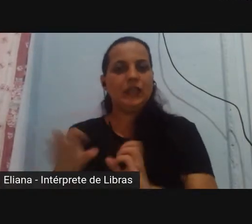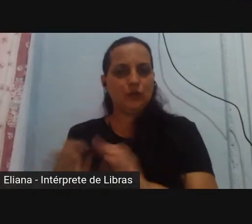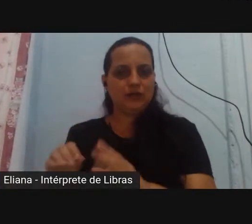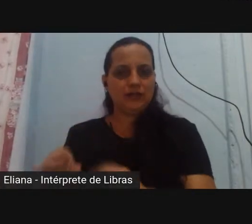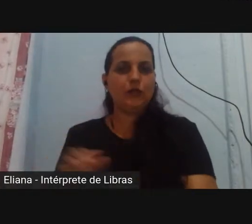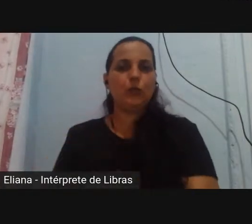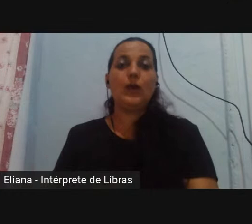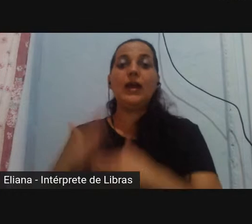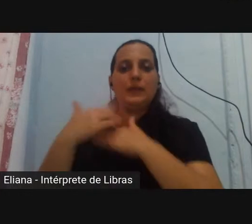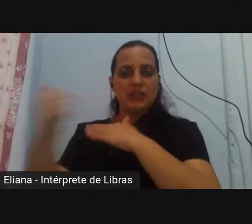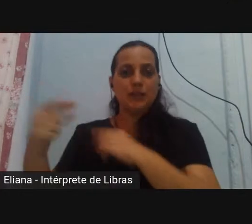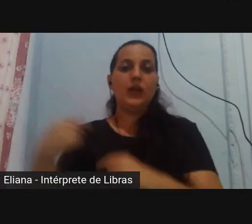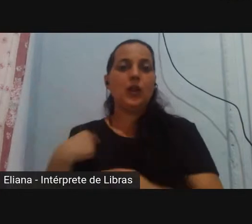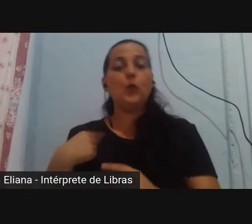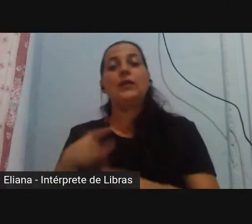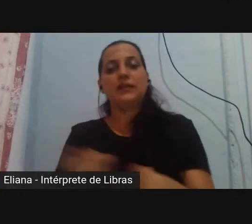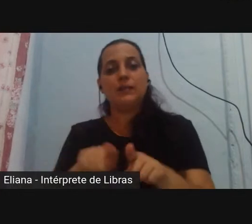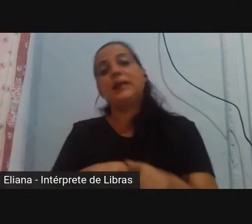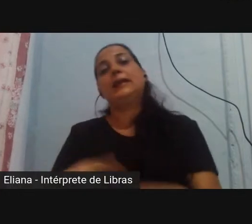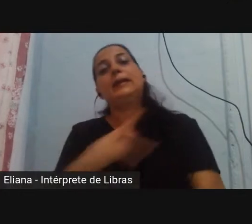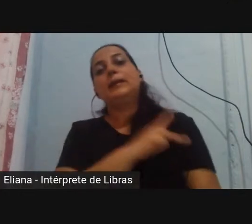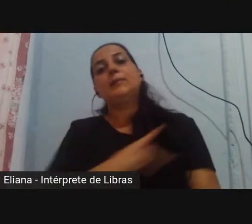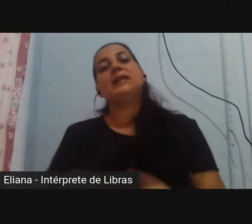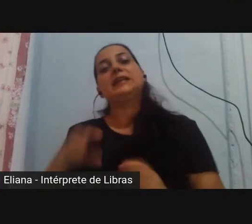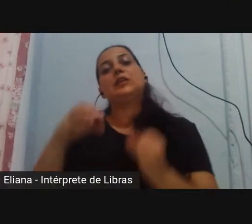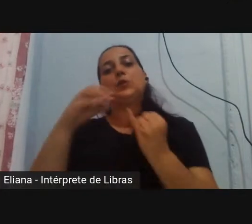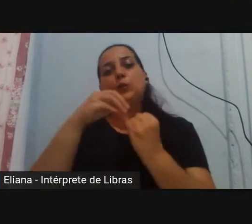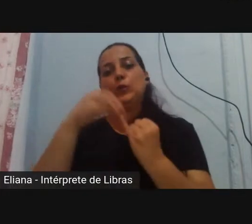INEP, mais tarde que eu passei para a CETEC.